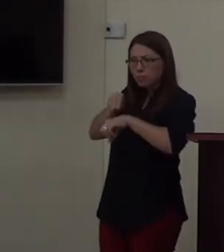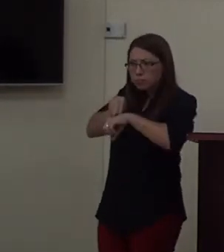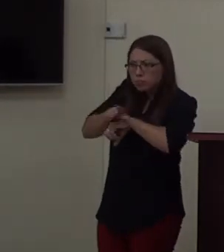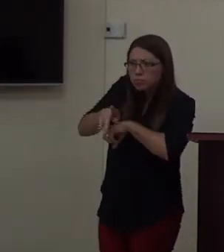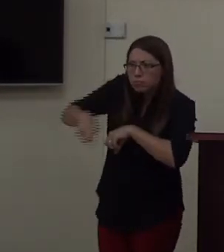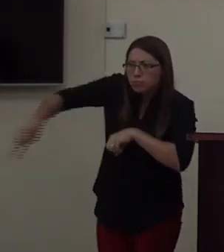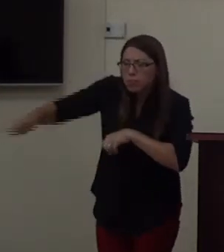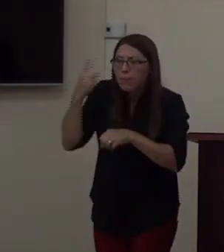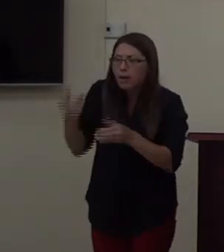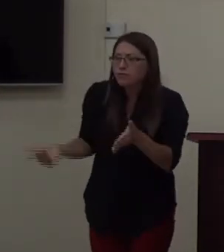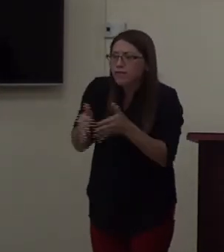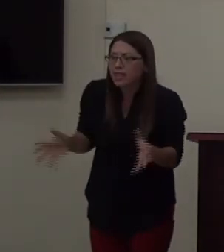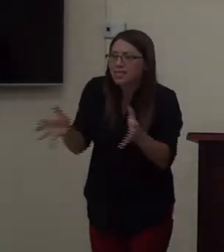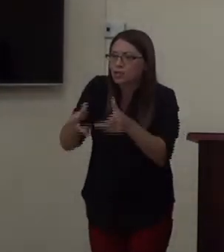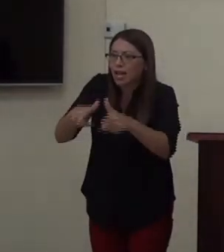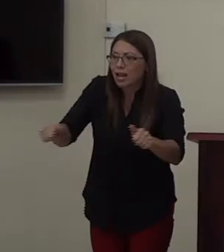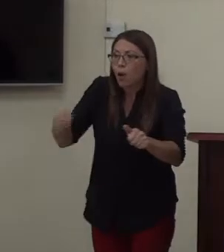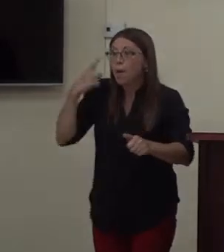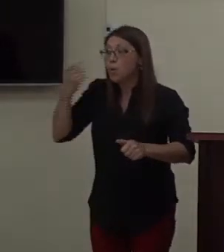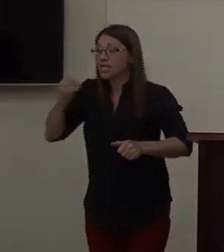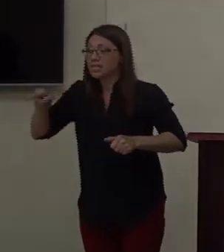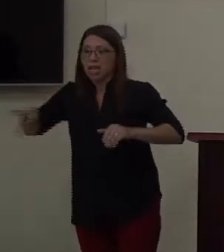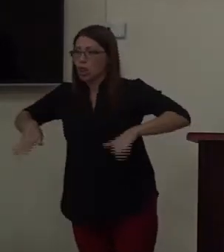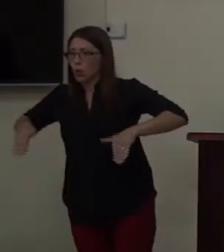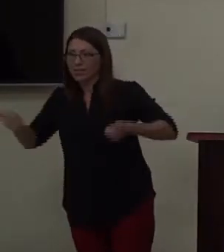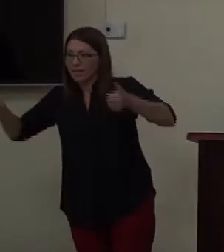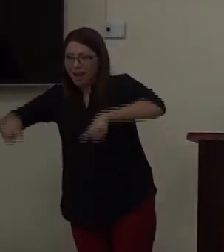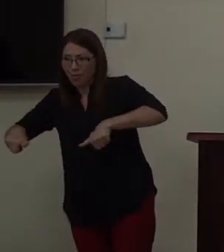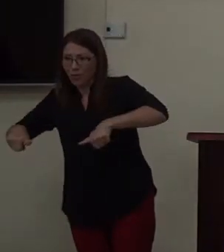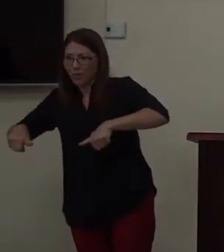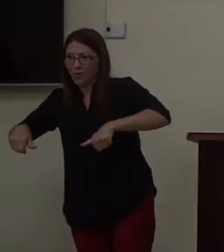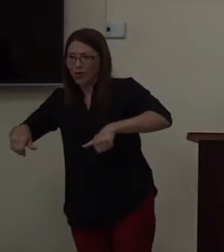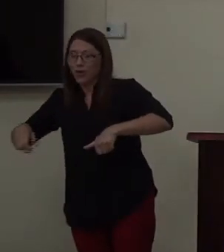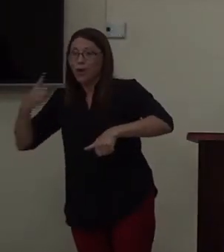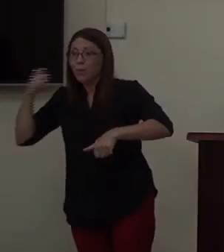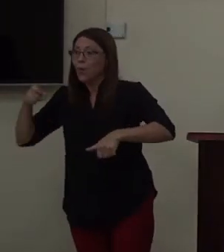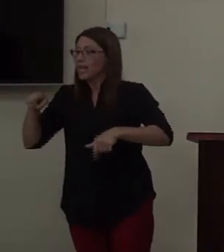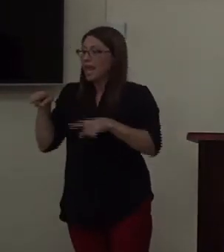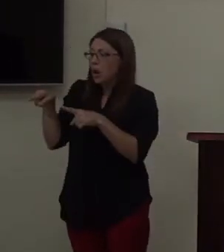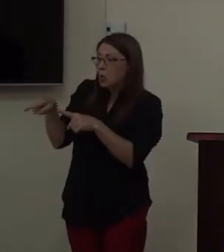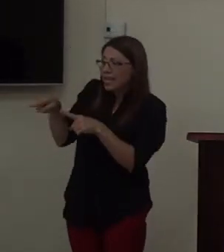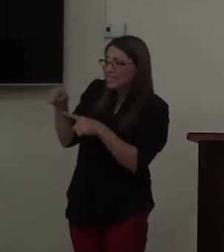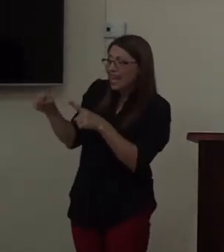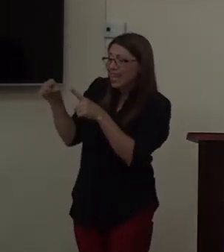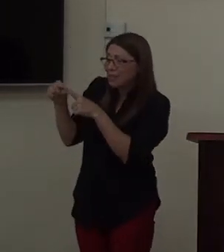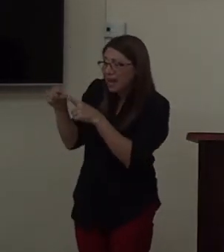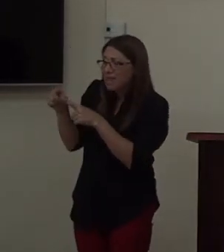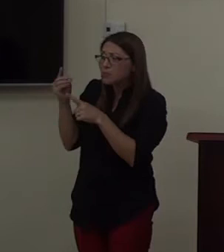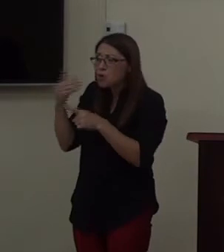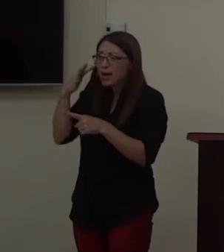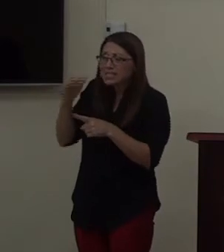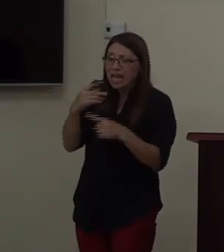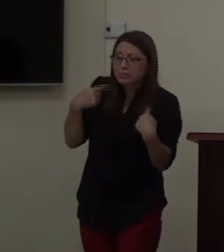la revitalización, porque si no está avalado precisamente esta nueva, porque esta estructura es demasiado parecida al español, está contaminado,